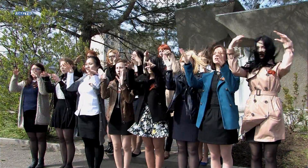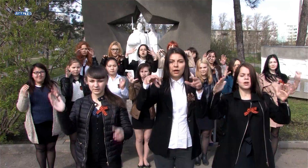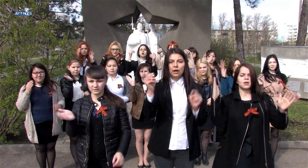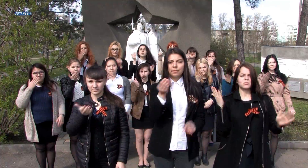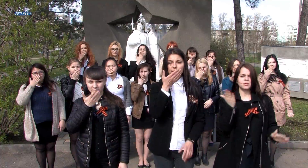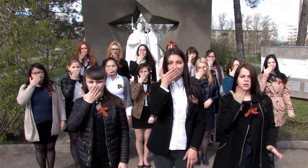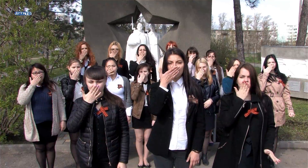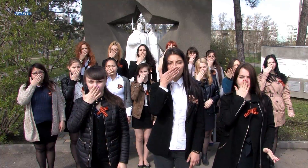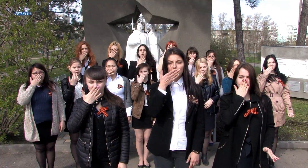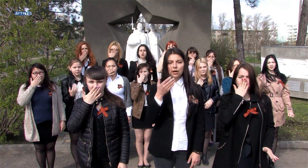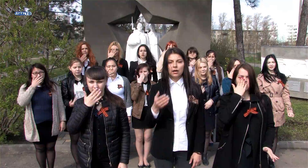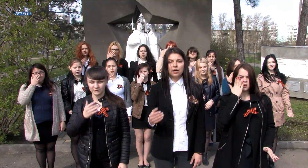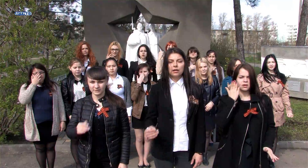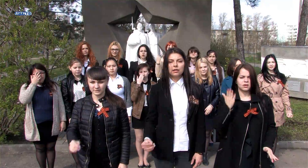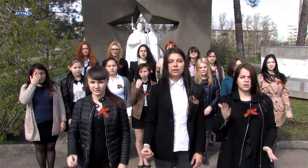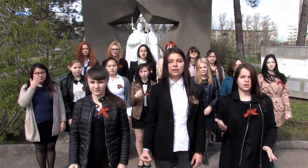порохом